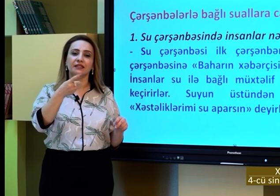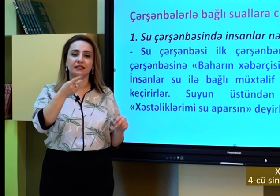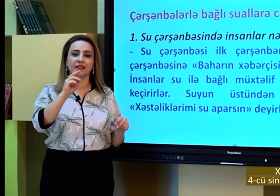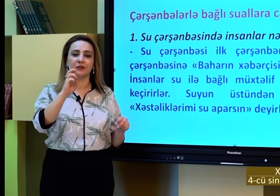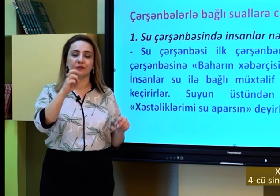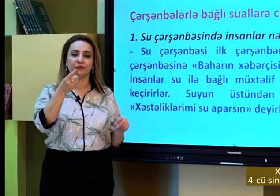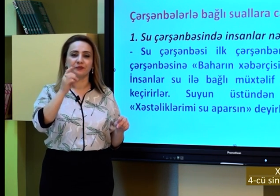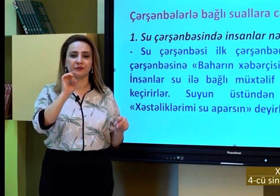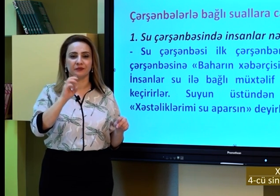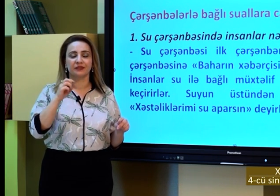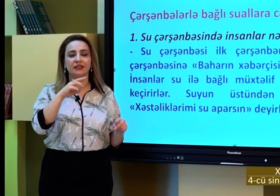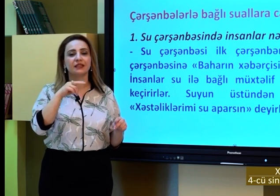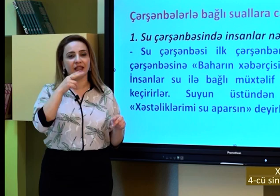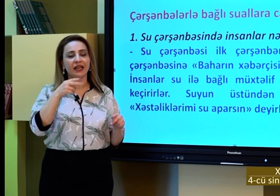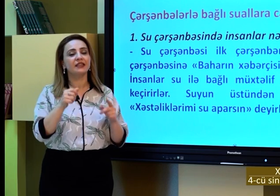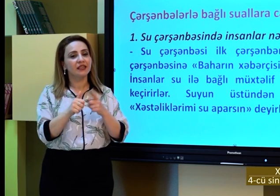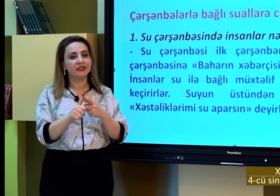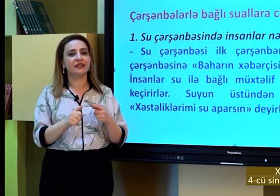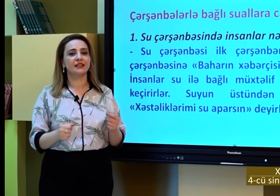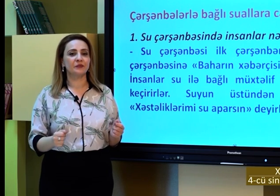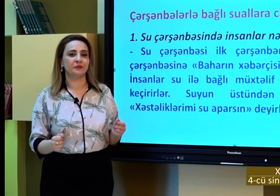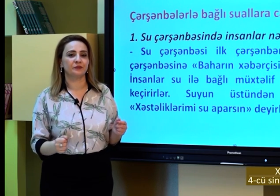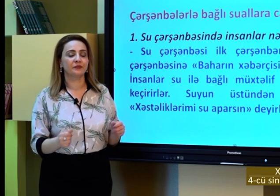xəbərçisi də deyirlər.